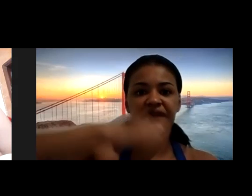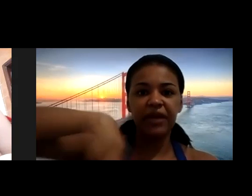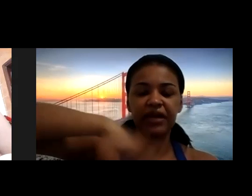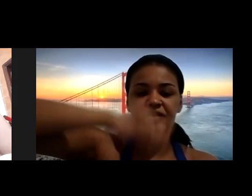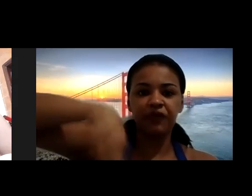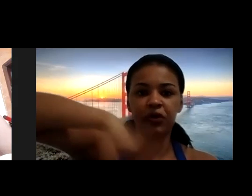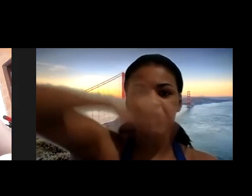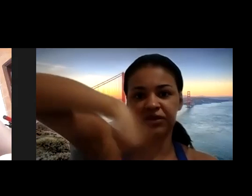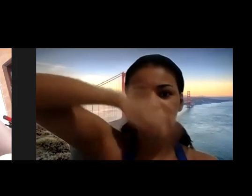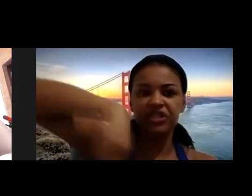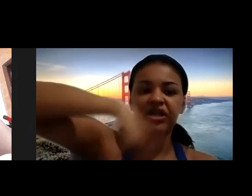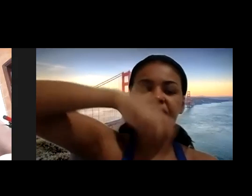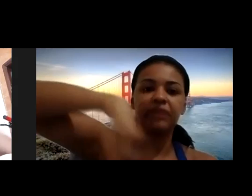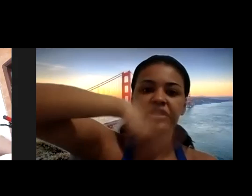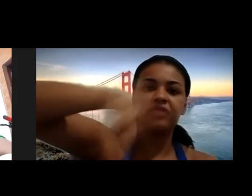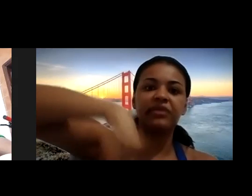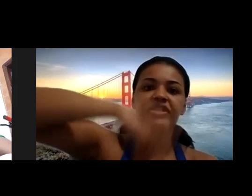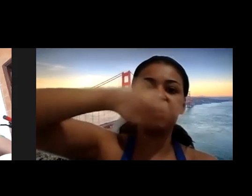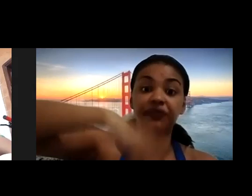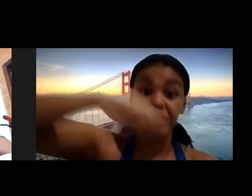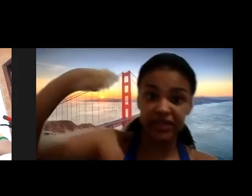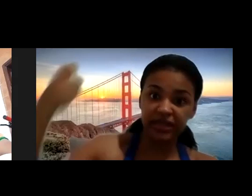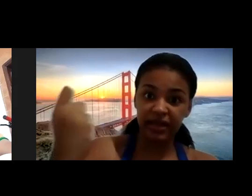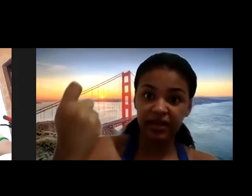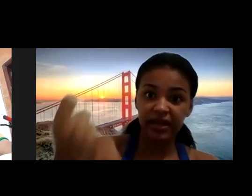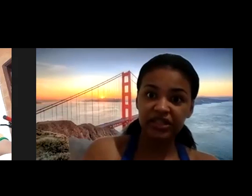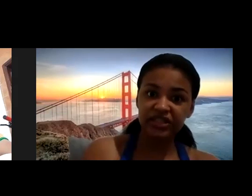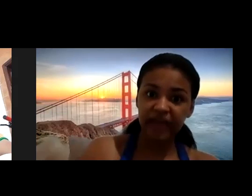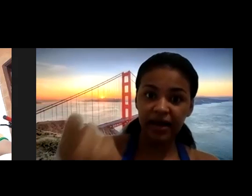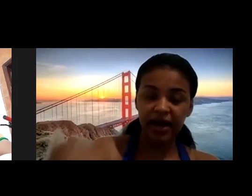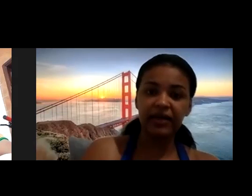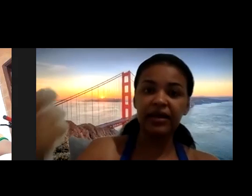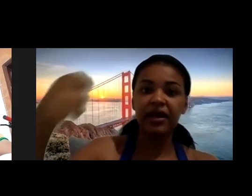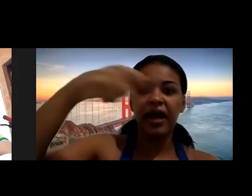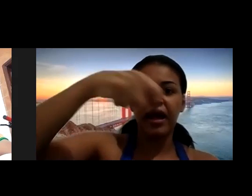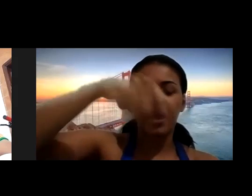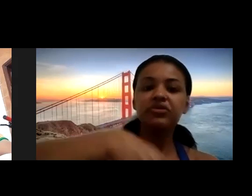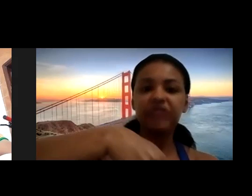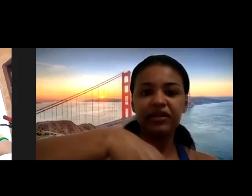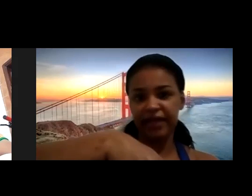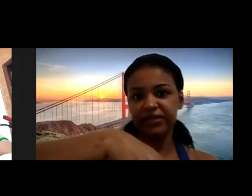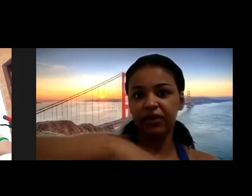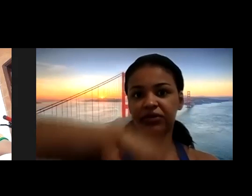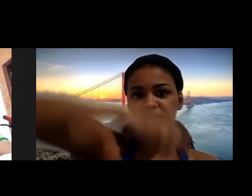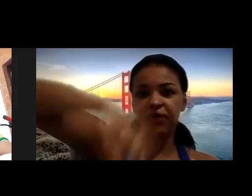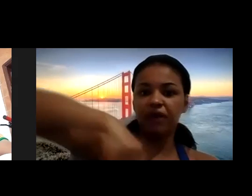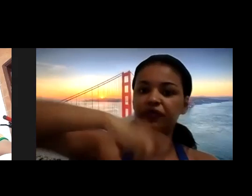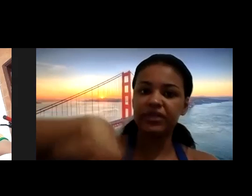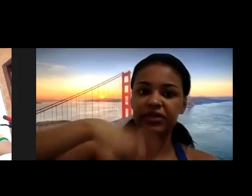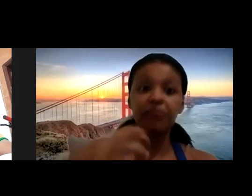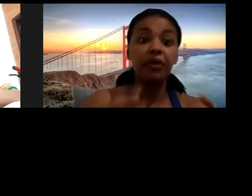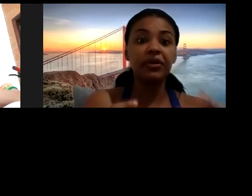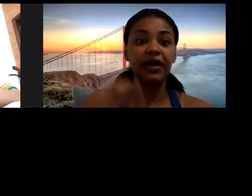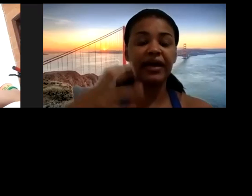quando você vai empregando força mexendo mexendo mexendo você né está ali ajudando a reação